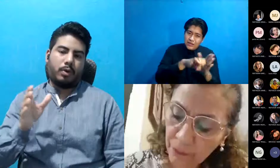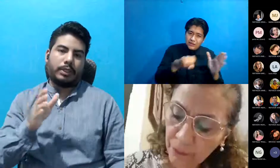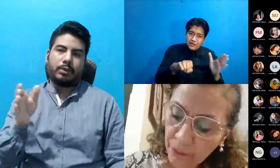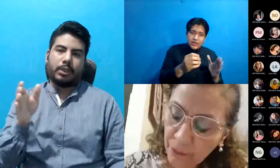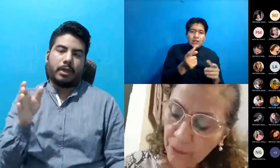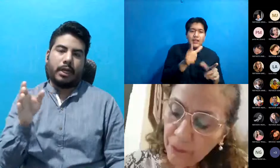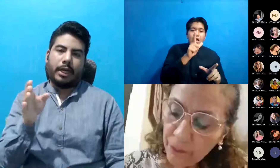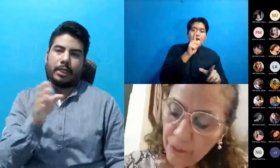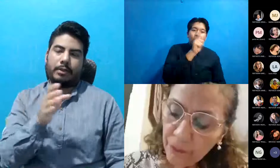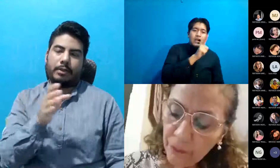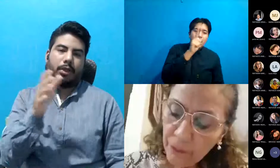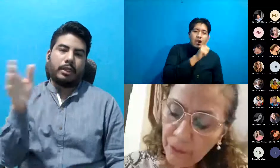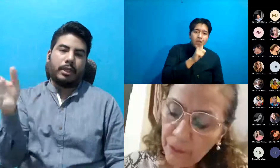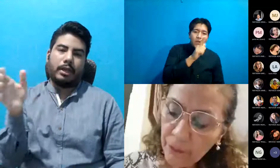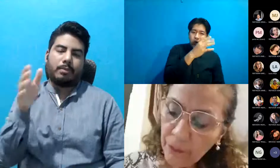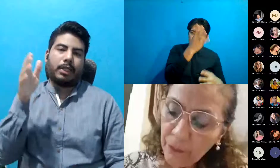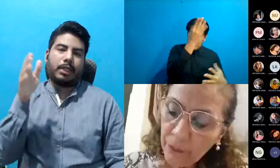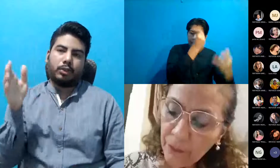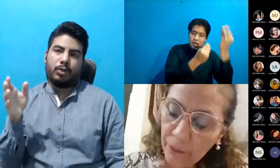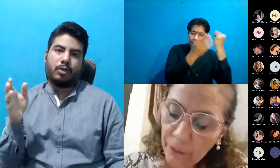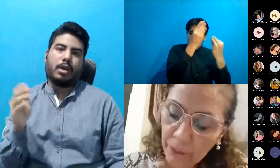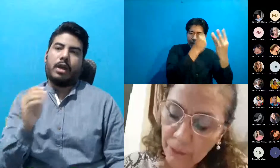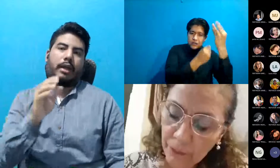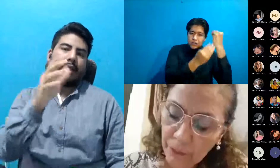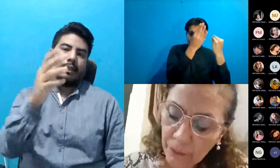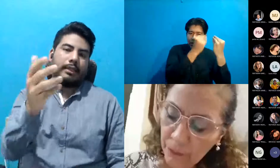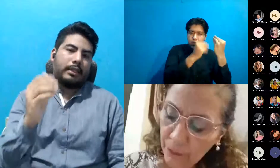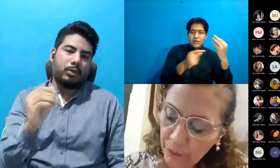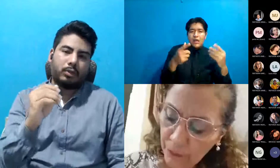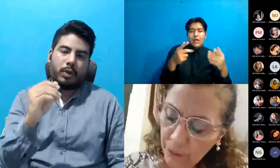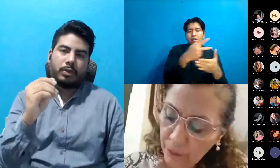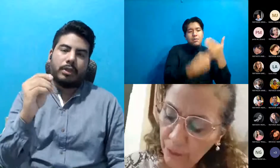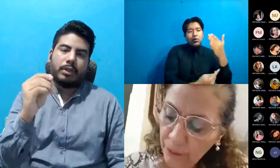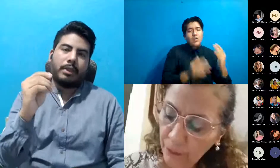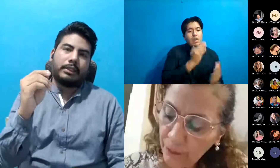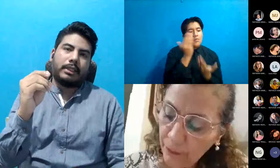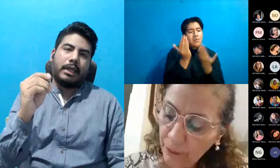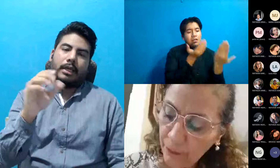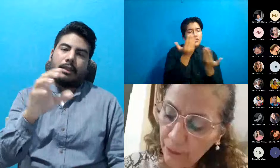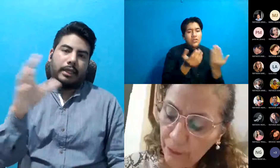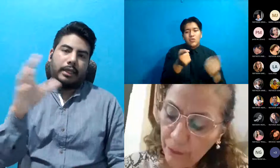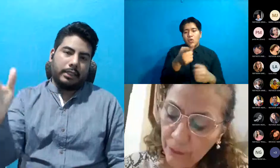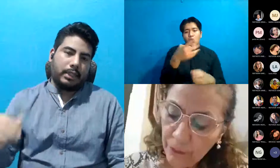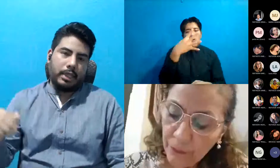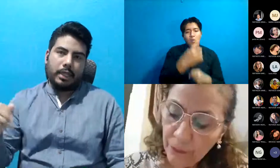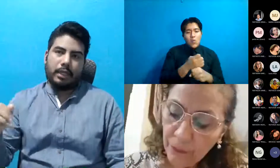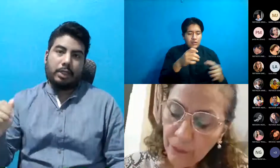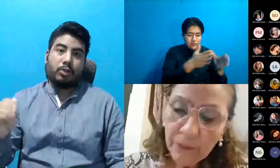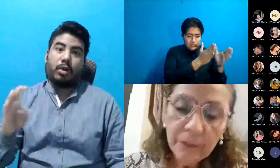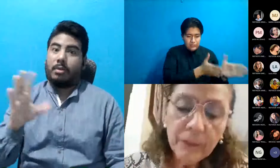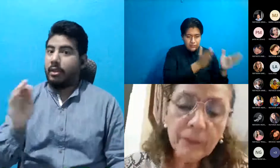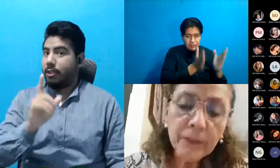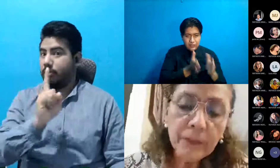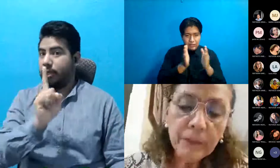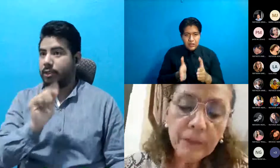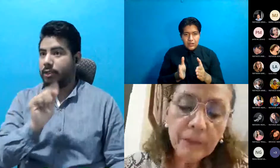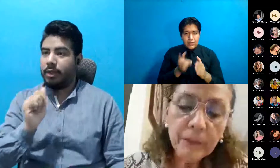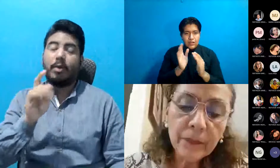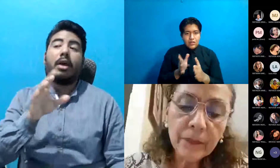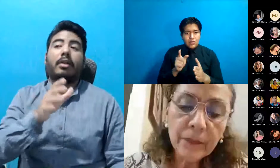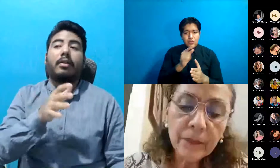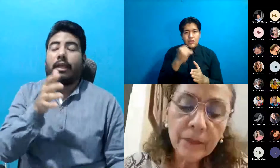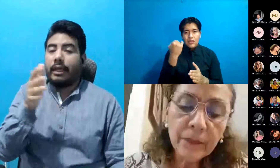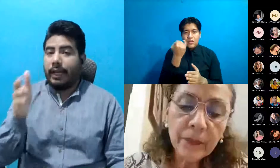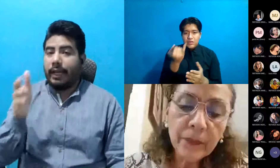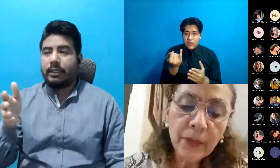como lo que estamos llevando ahorita en el plan de estudio, ¿no? Que tienes que tener tus 4 semestres de inglés, y solamente de inglés, no de